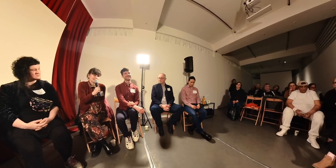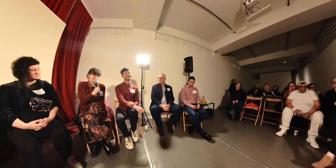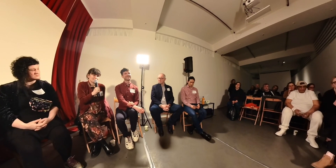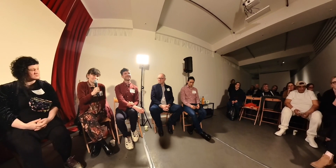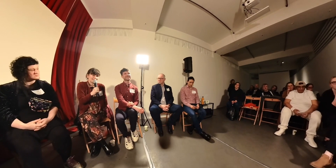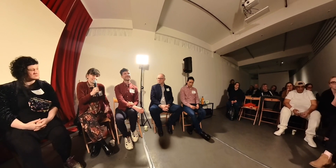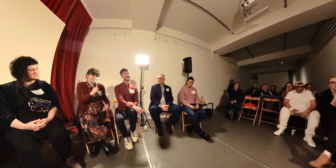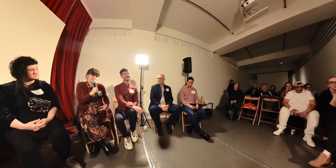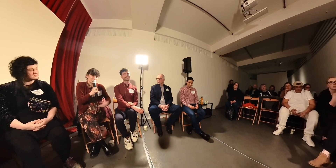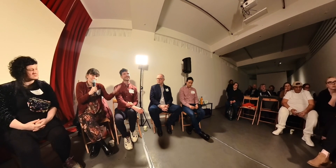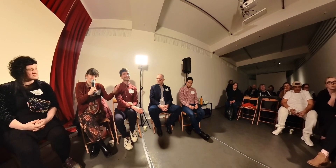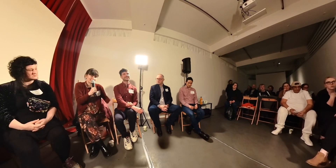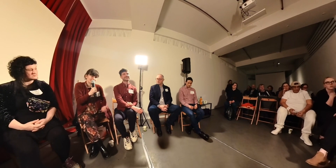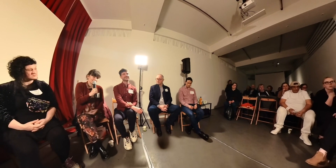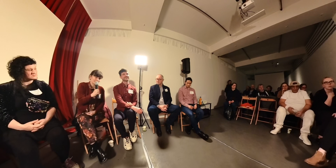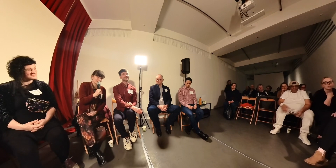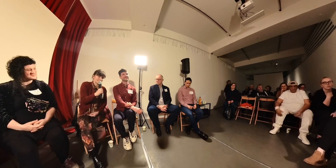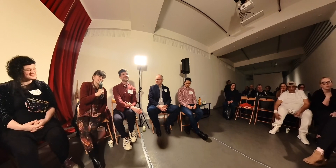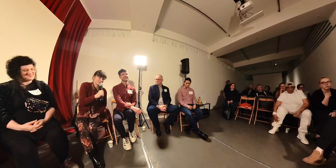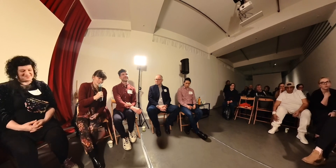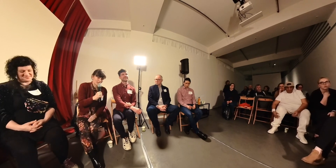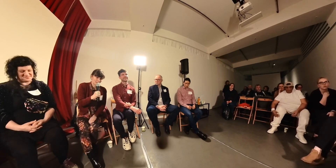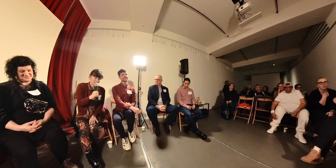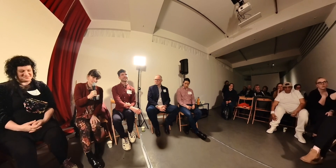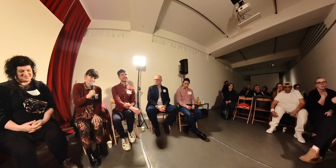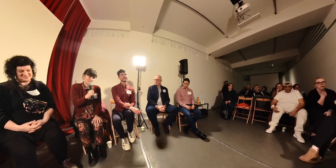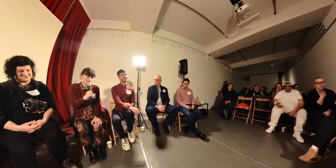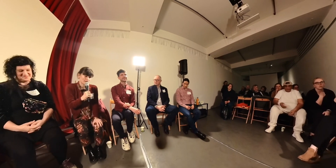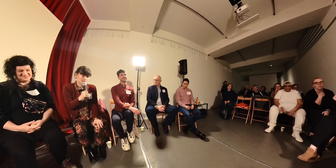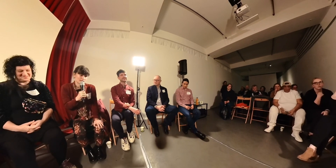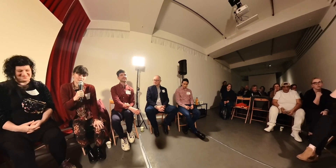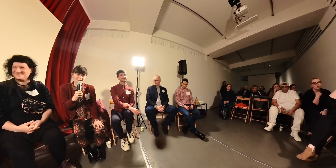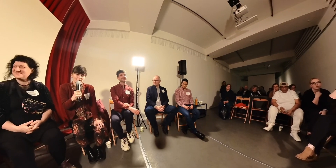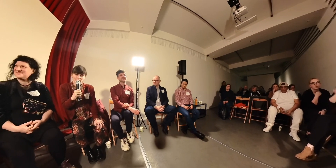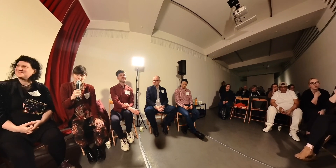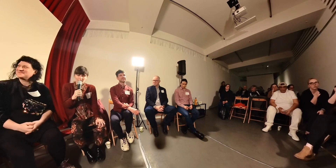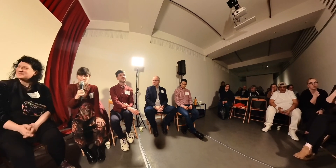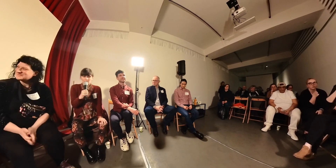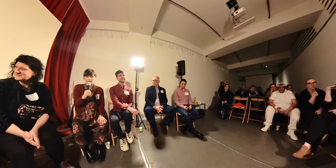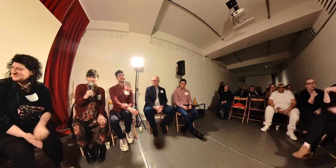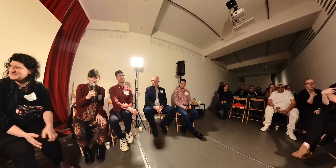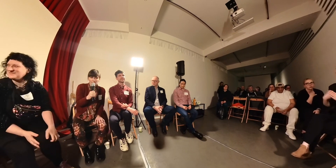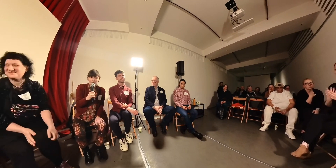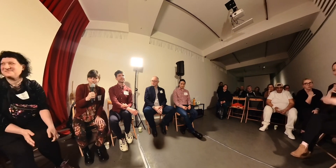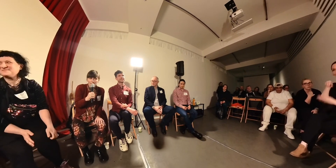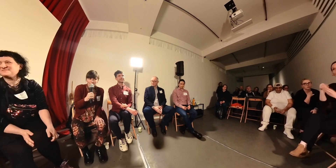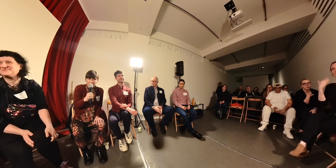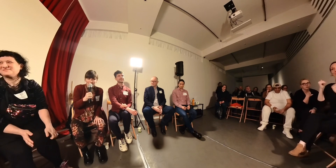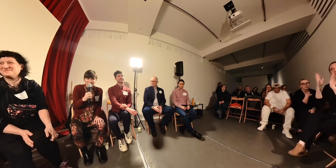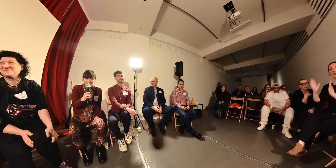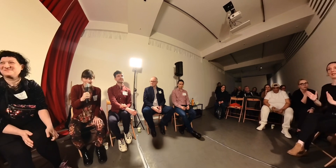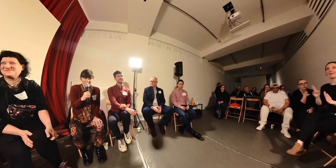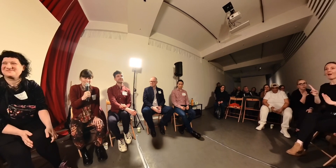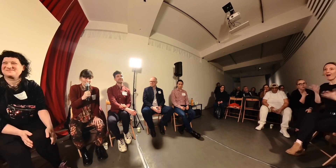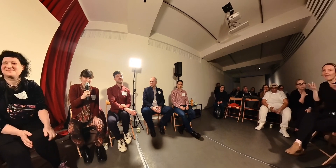sebe se svou povahou a tak, jak ona to dokáže říct. ale že je zároveň potřeba se na to dobře připravit,